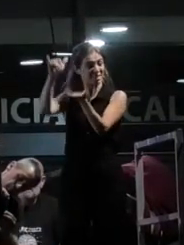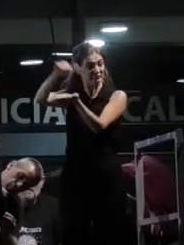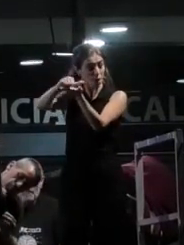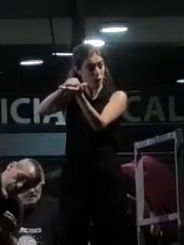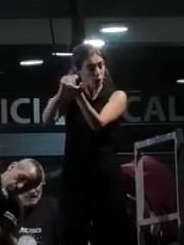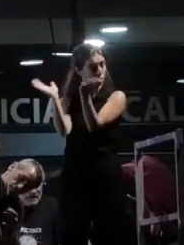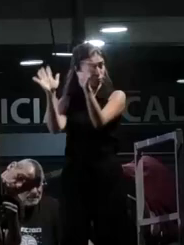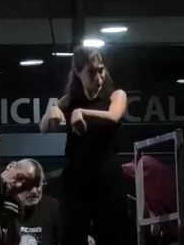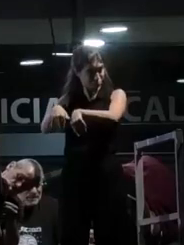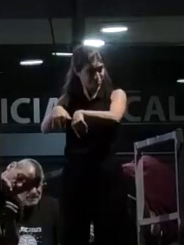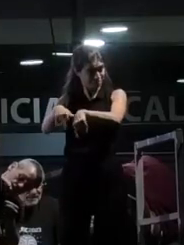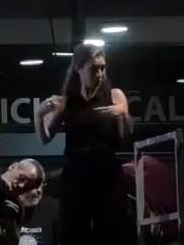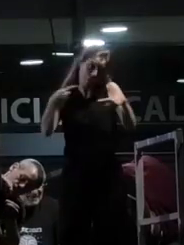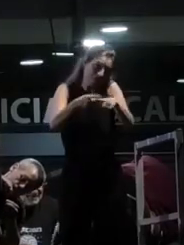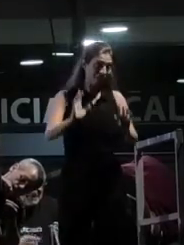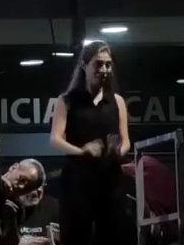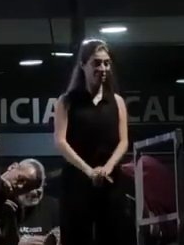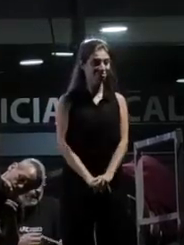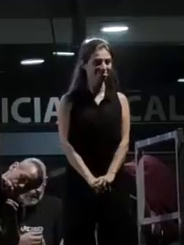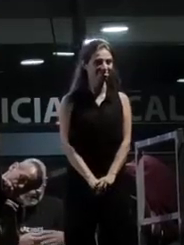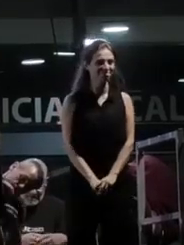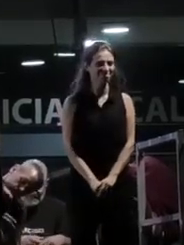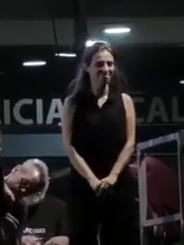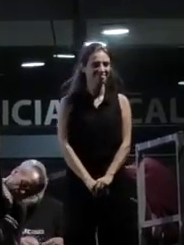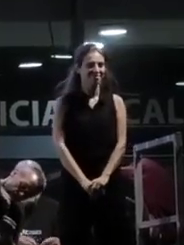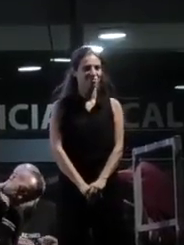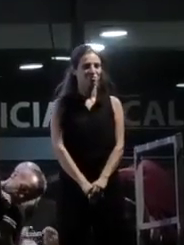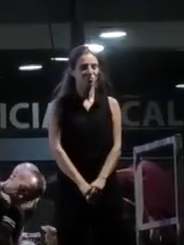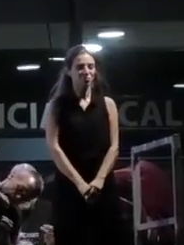més. Sí, sí, clar.